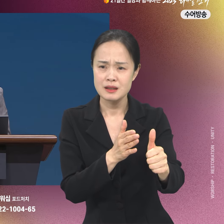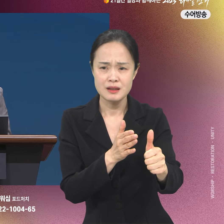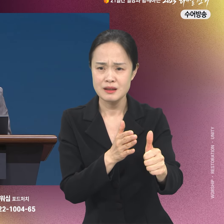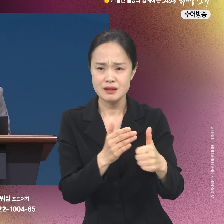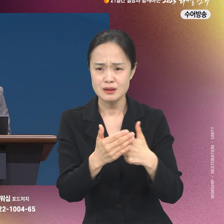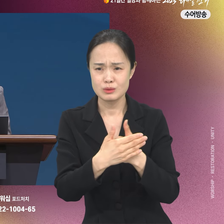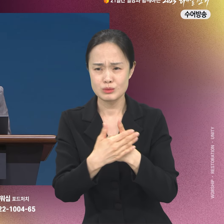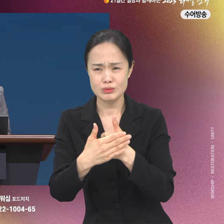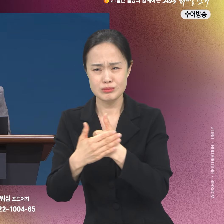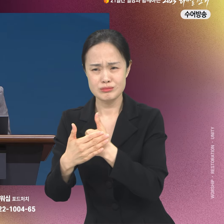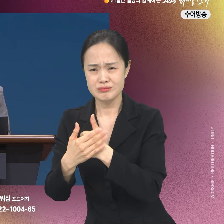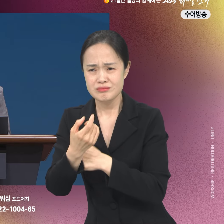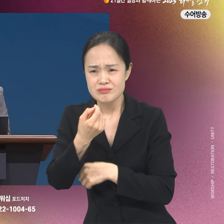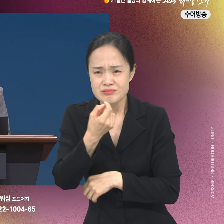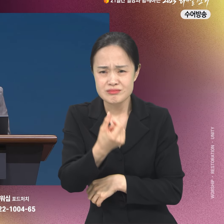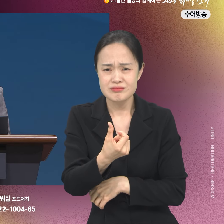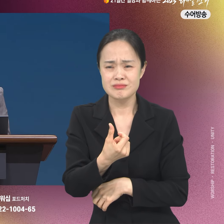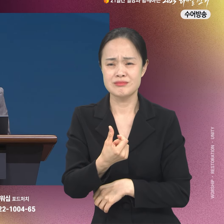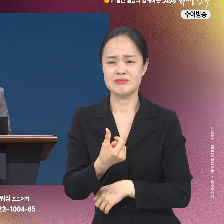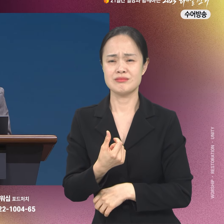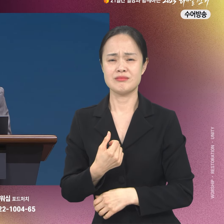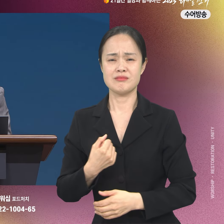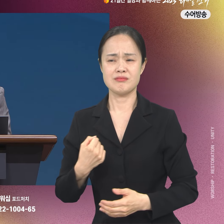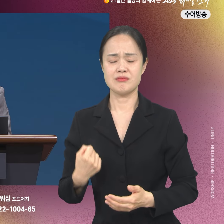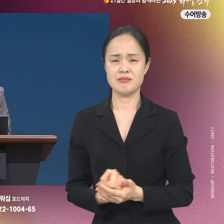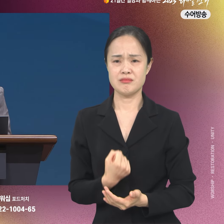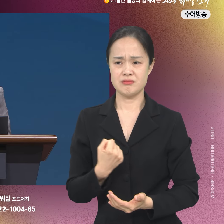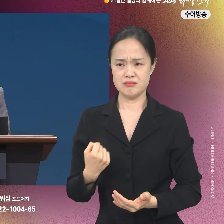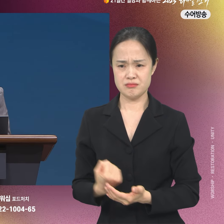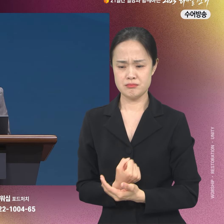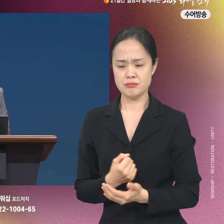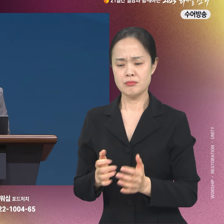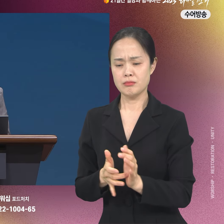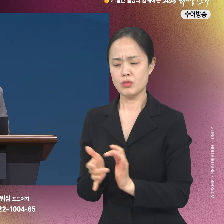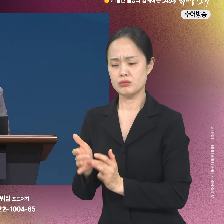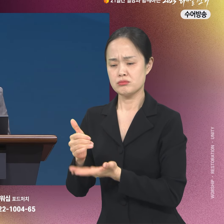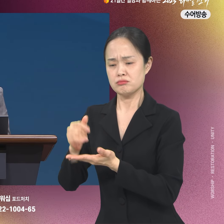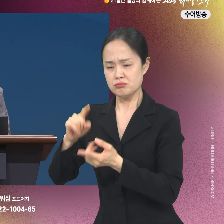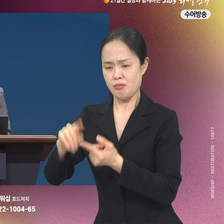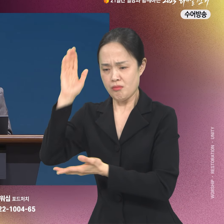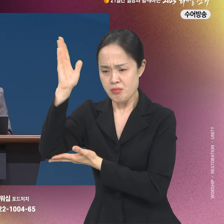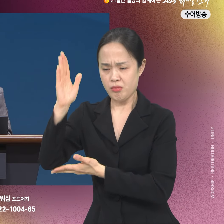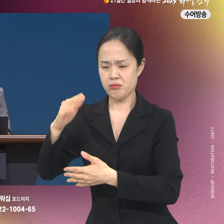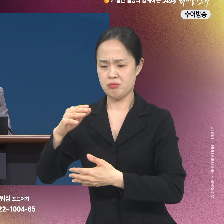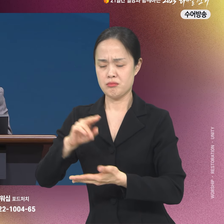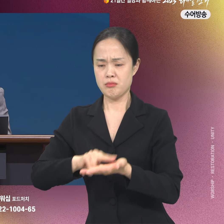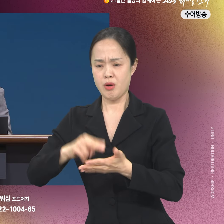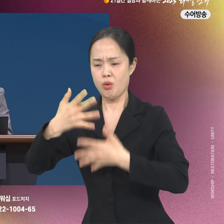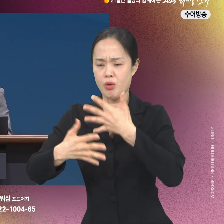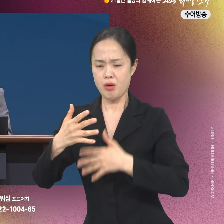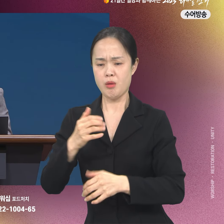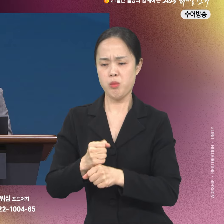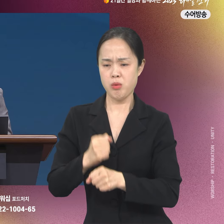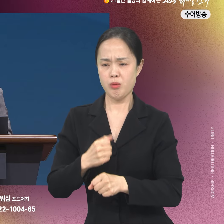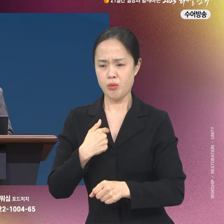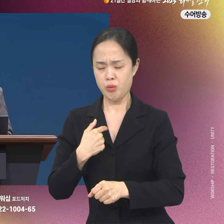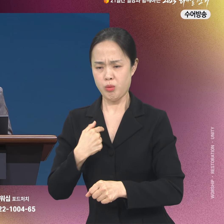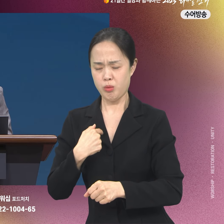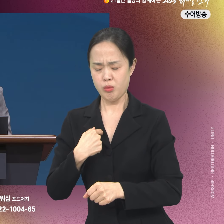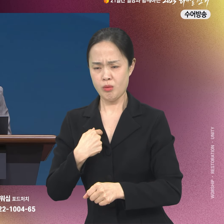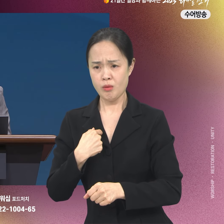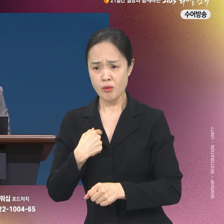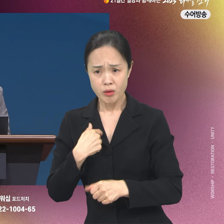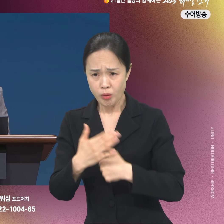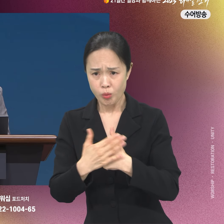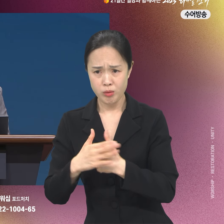수 있을까? 좀 야속하다, 이런 마음이 들었죠. 근데 이게 나중에 제가 이해하게 됐어요.